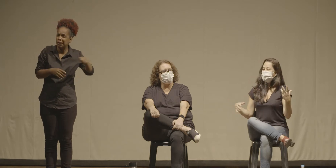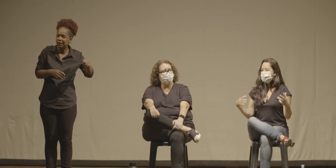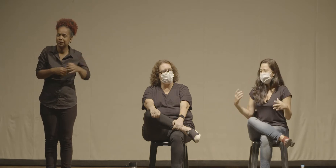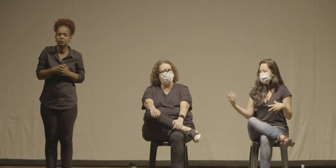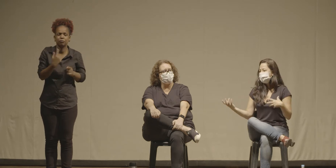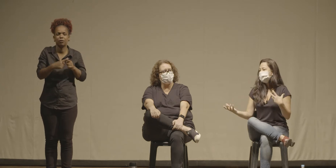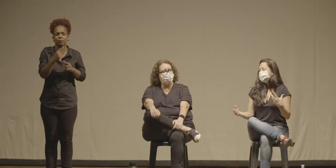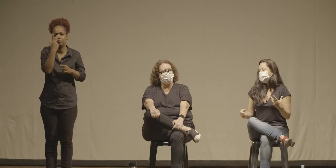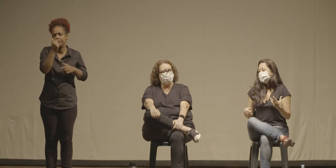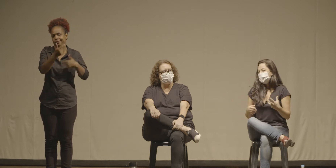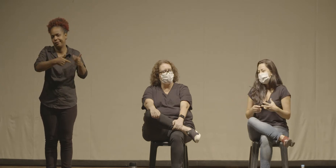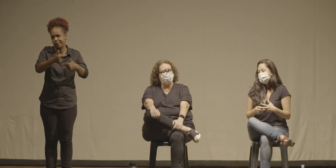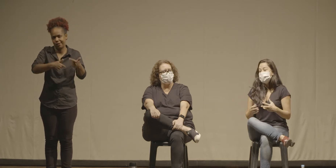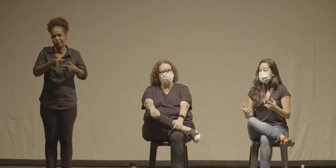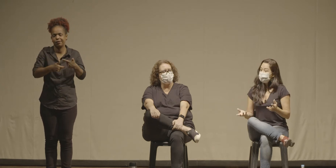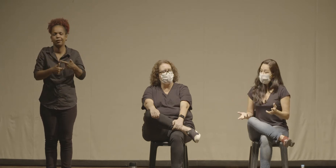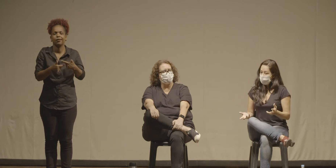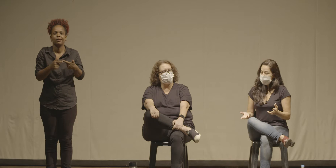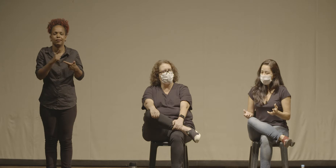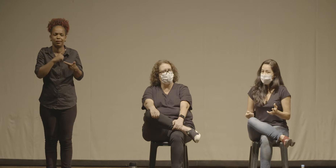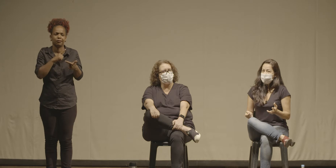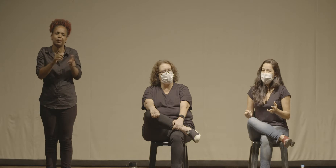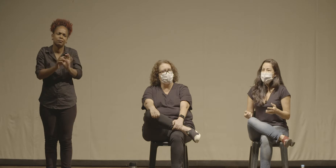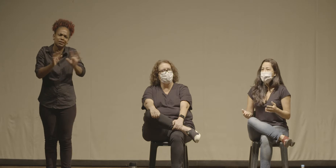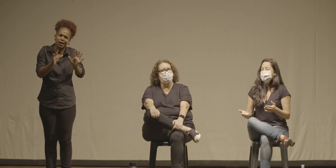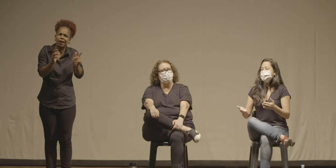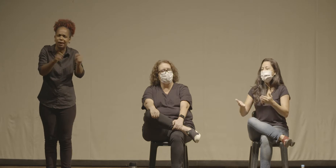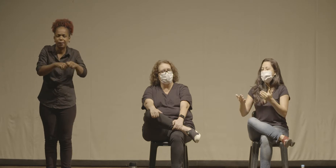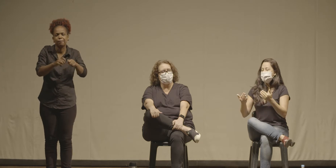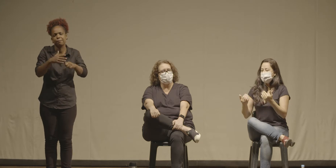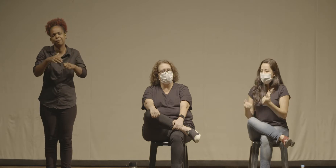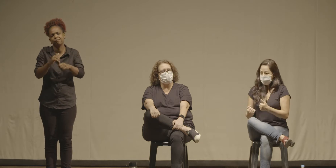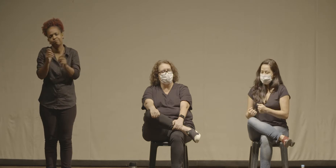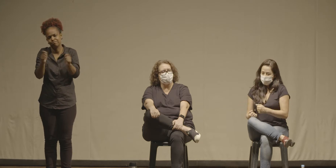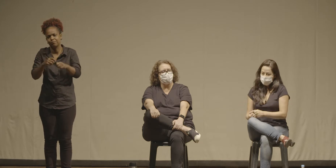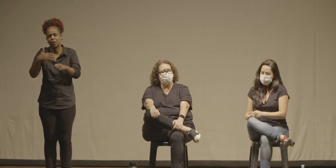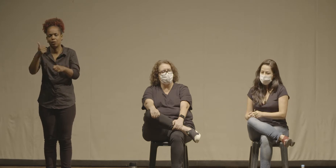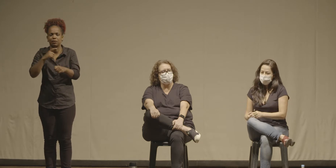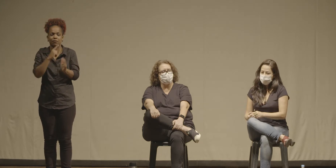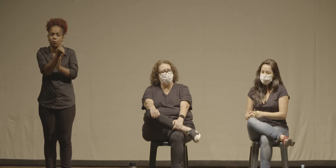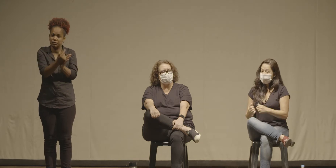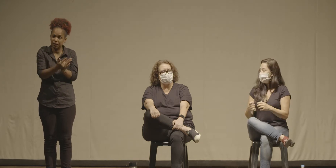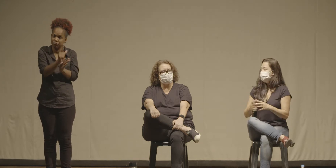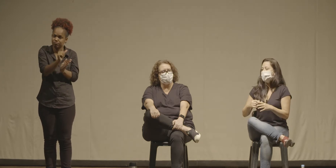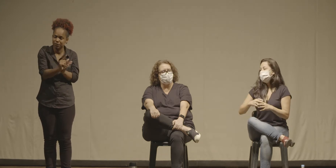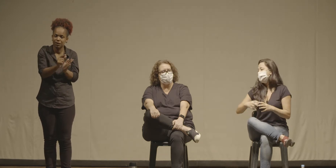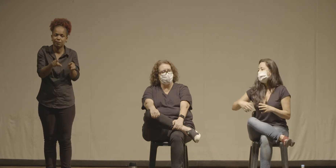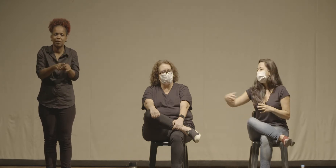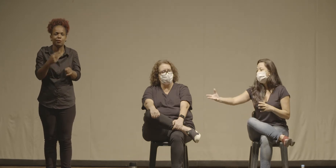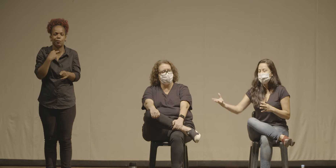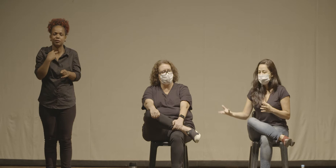também trabalham com uma certa folga. E quando você trabalha com baixo orçamento, você também não